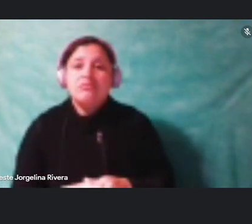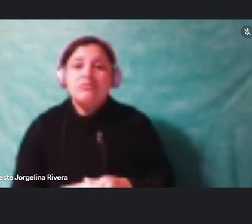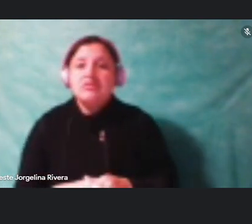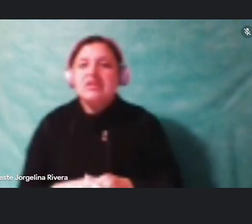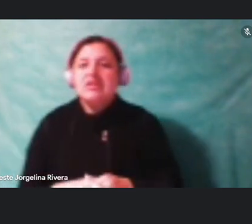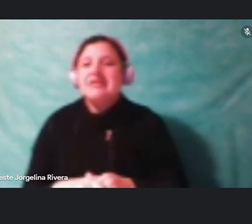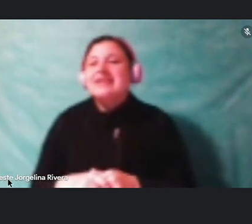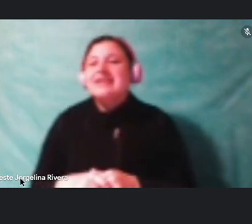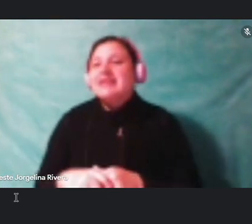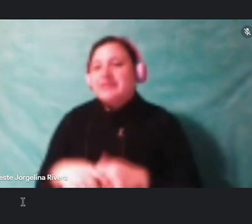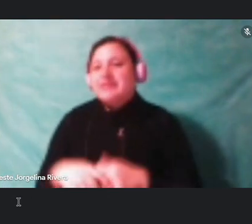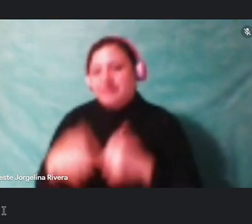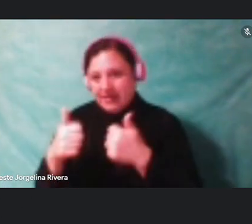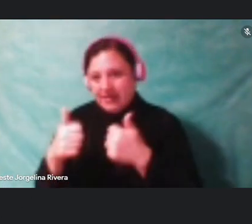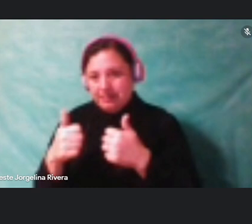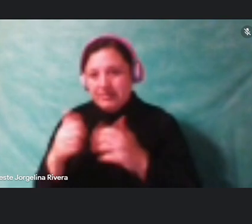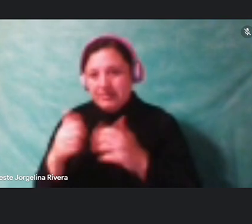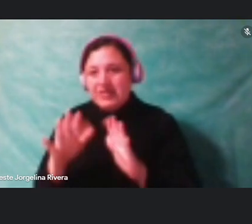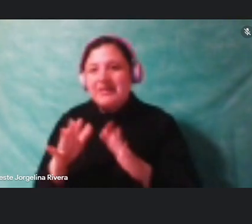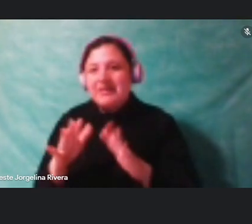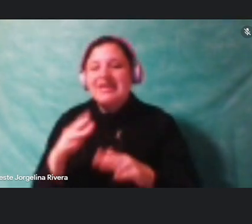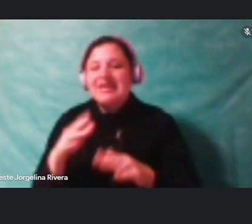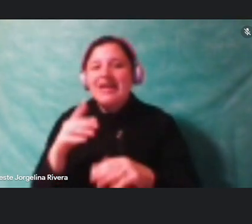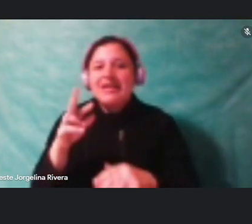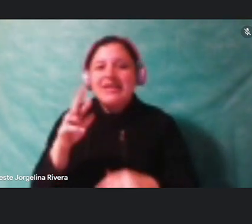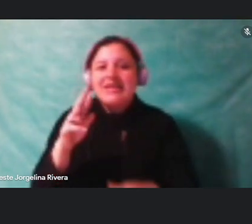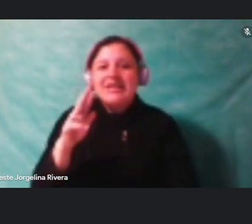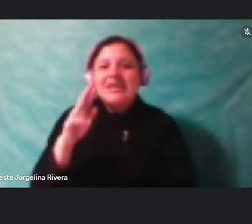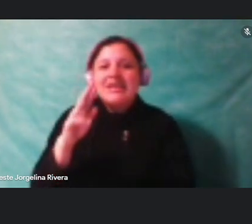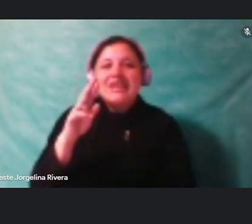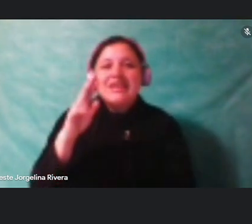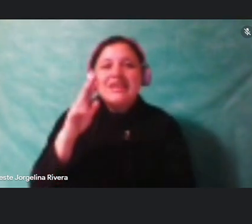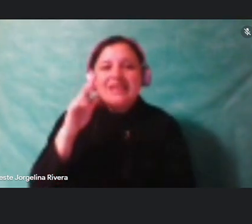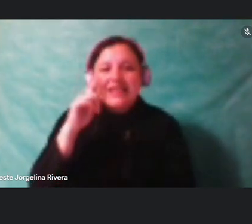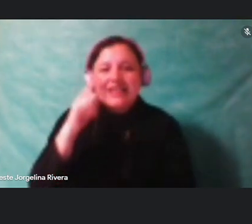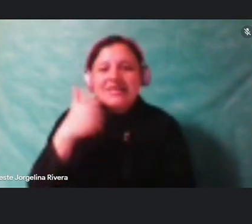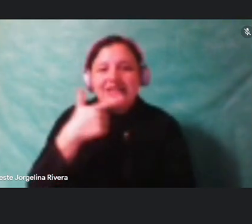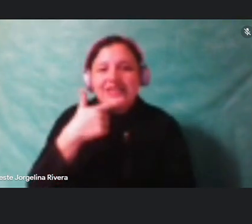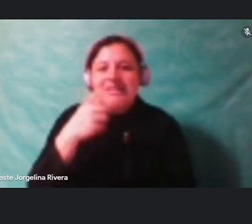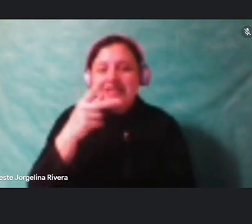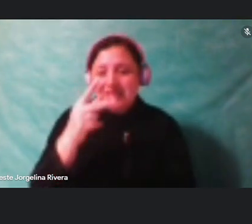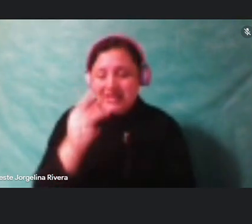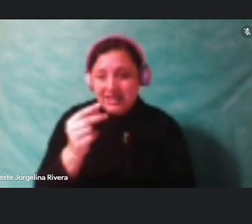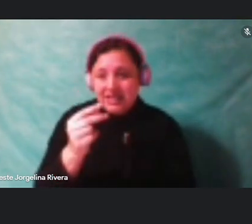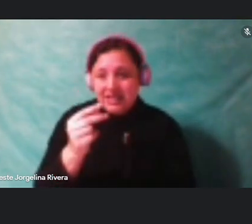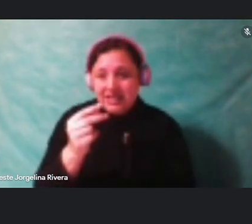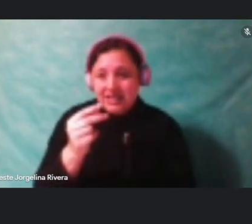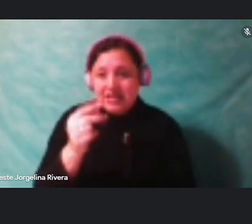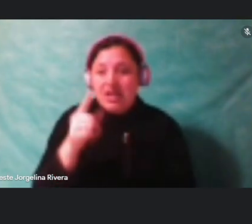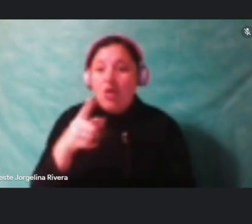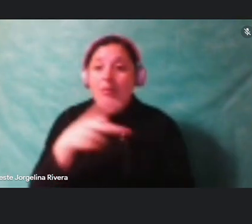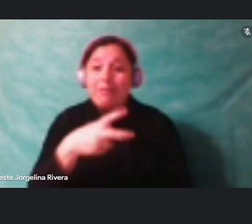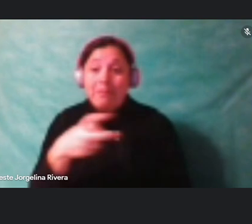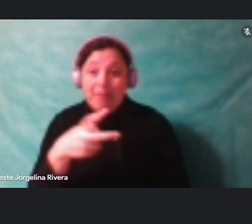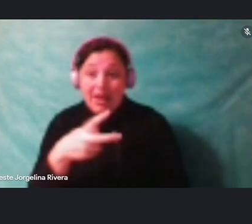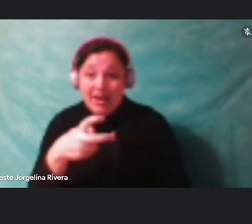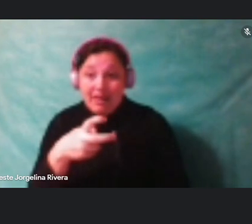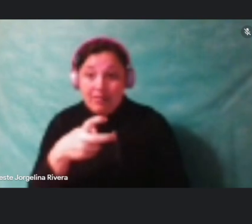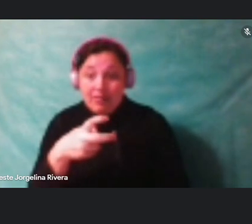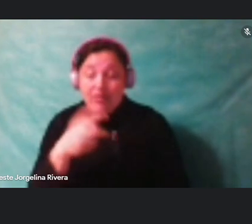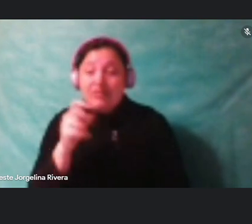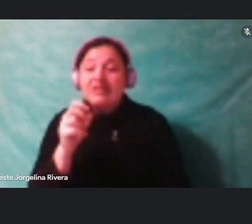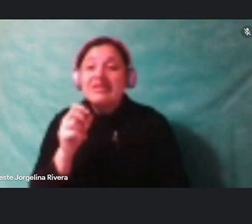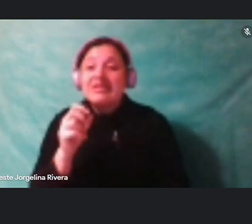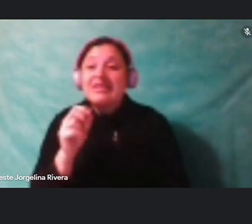ese risk está como verbo, que es correr el riesgo, y el verbo, vieron que vimos que hay